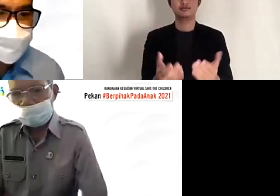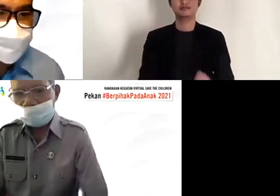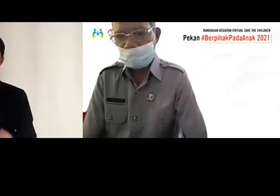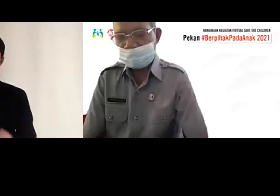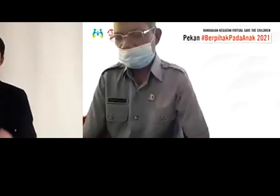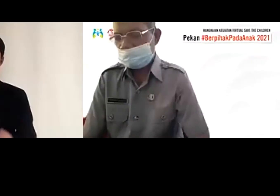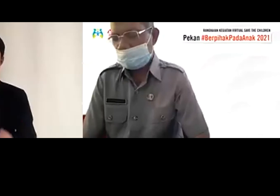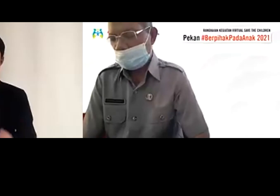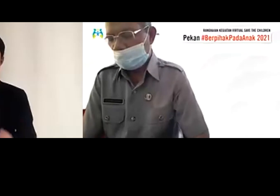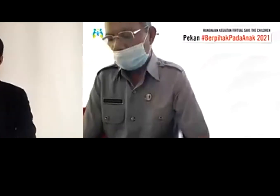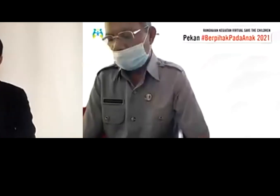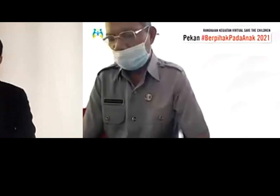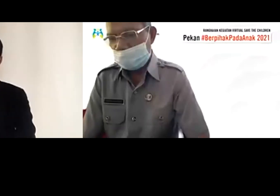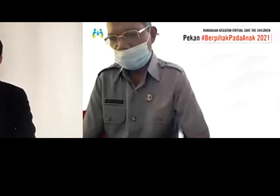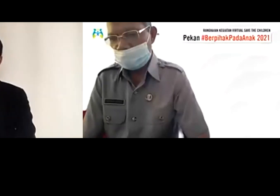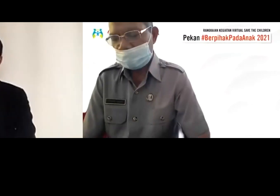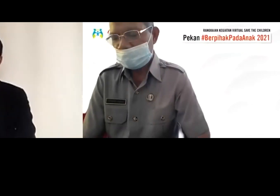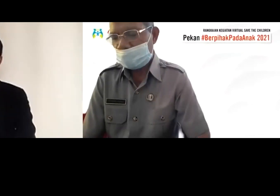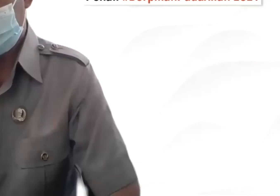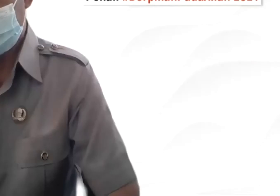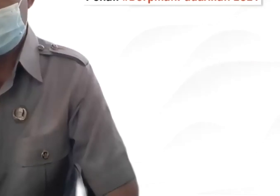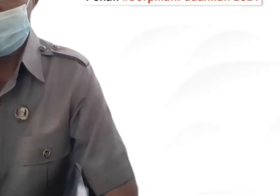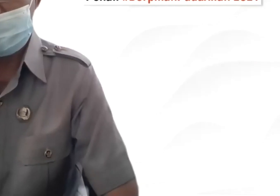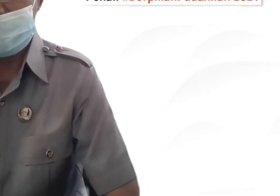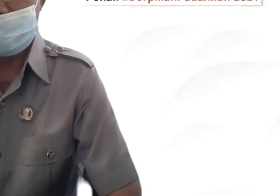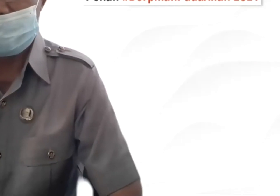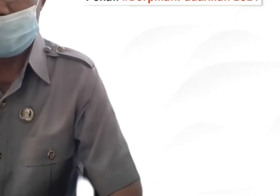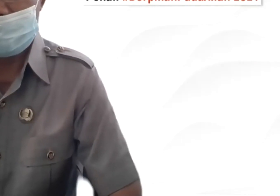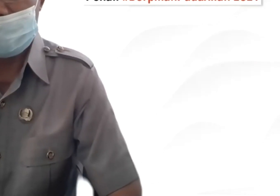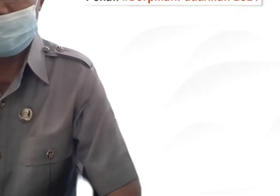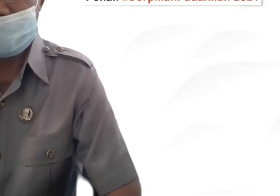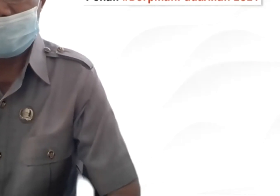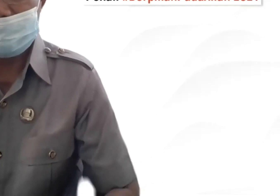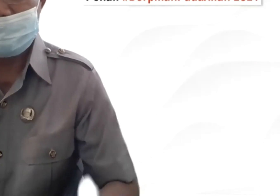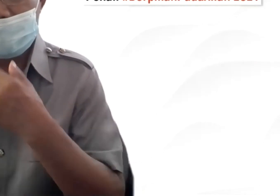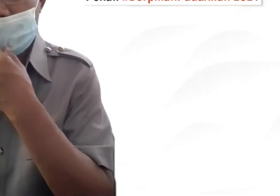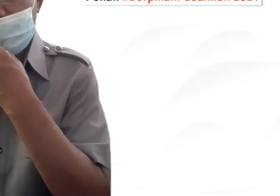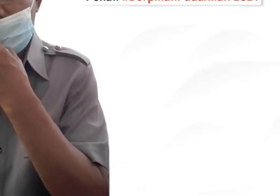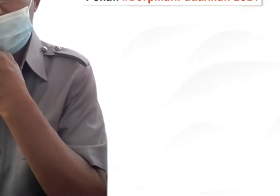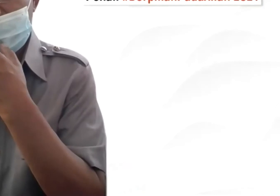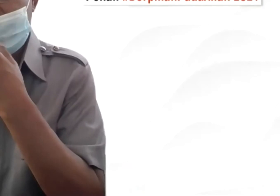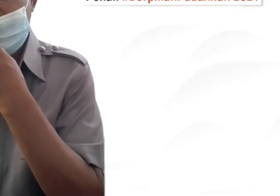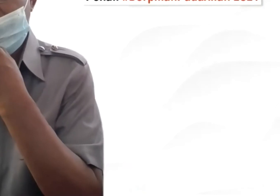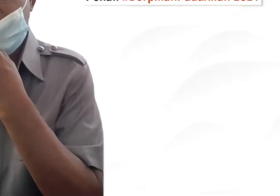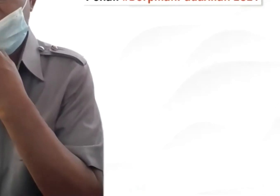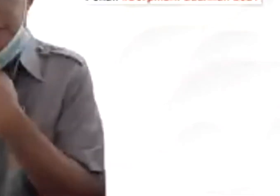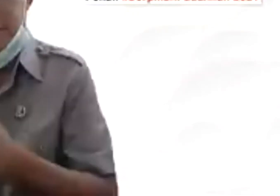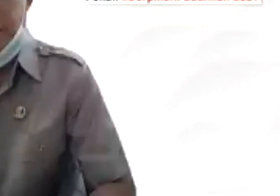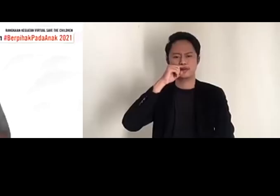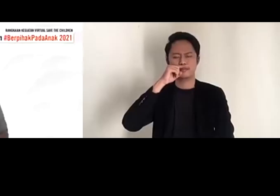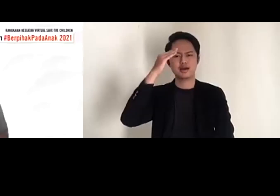Baik, terima kasih. Yang pertama saya menyampaikan permohonan maaf dari Bapak Kepala